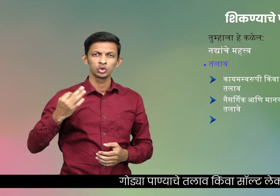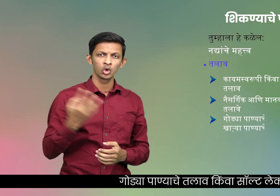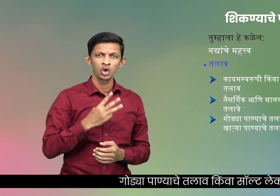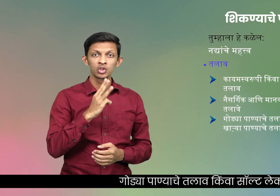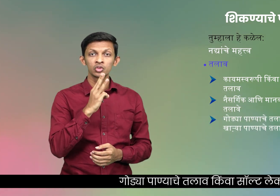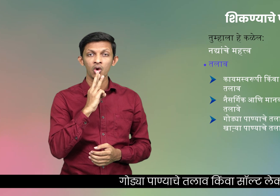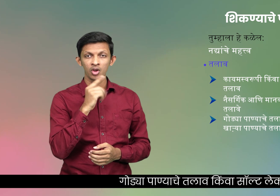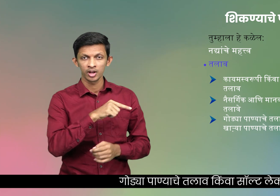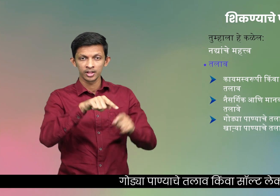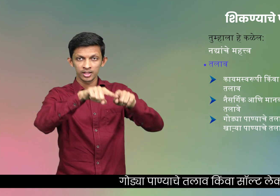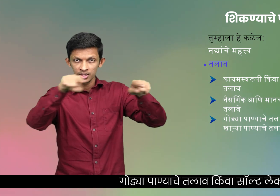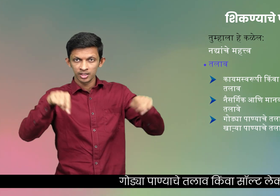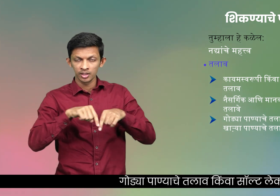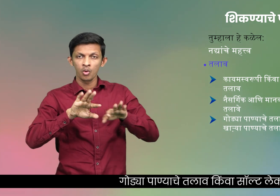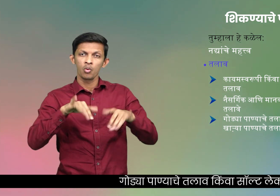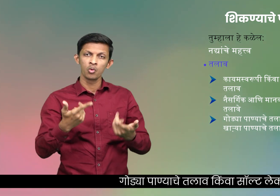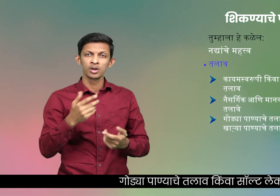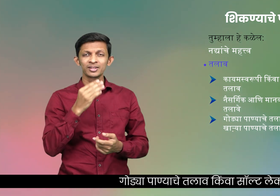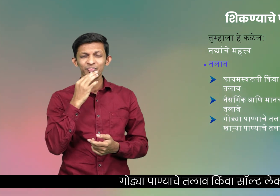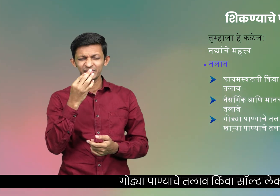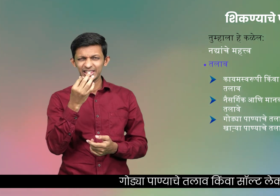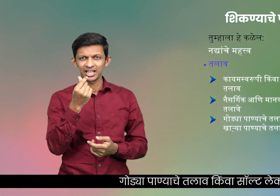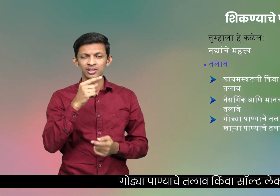गोड्या पाण्याचे तलाव किंवा सॉल्ट लेक.